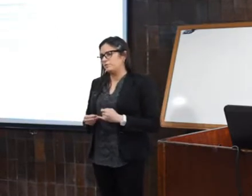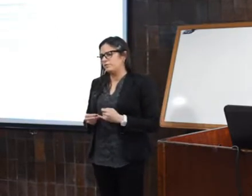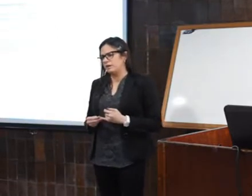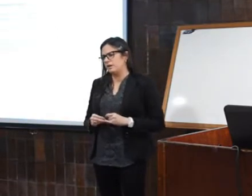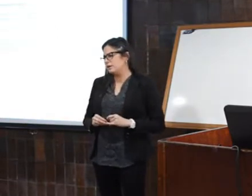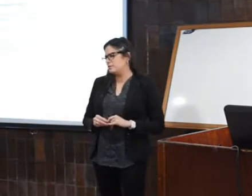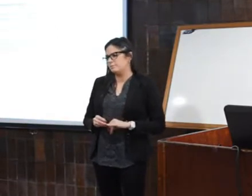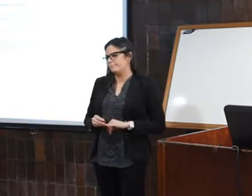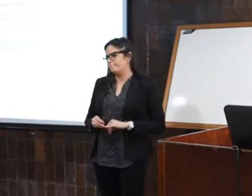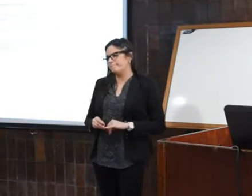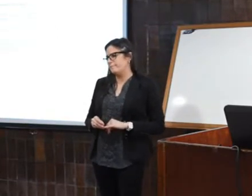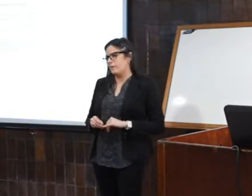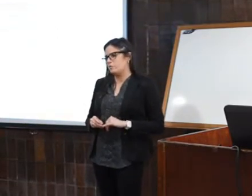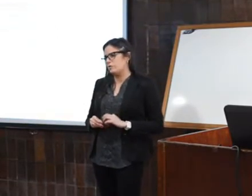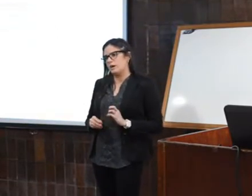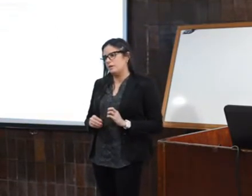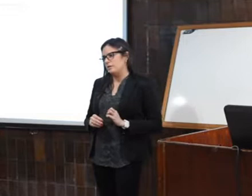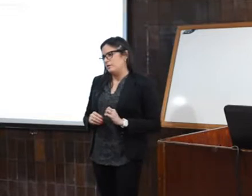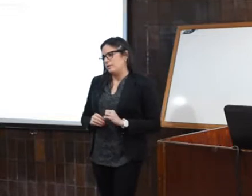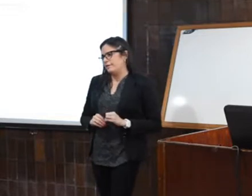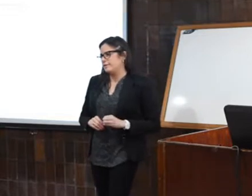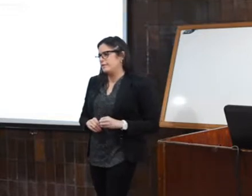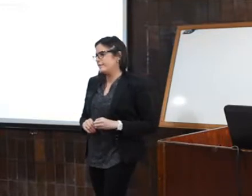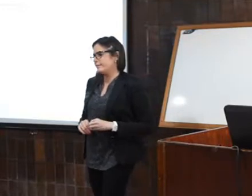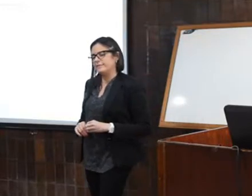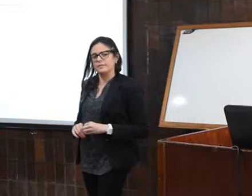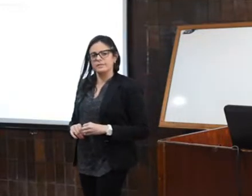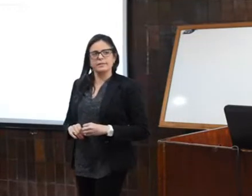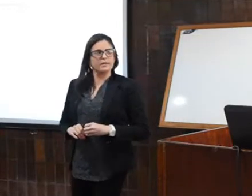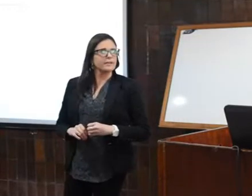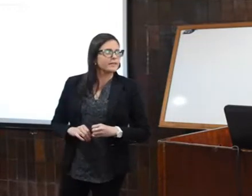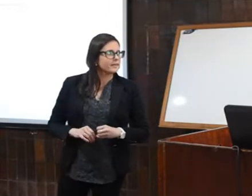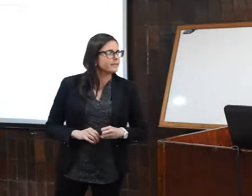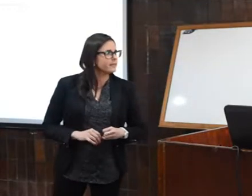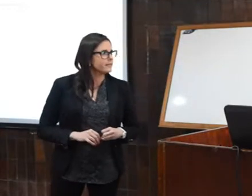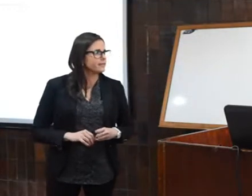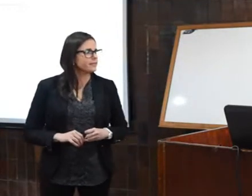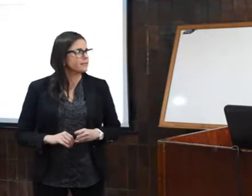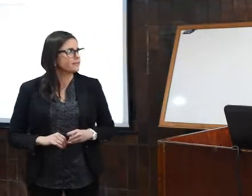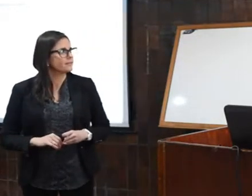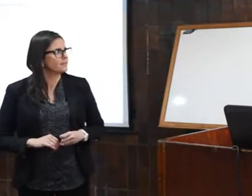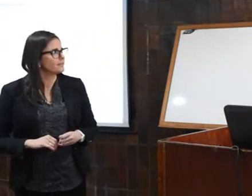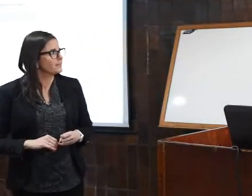tratar de paraísos fiscales a los mexicanos